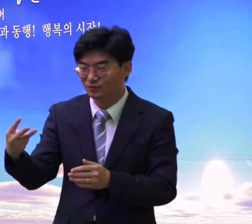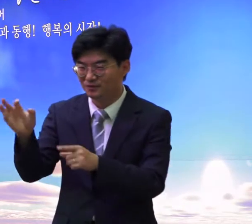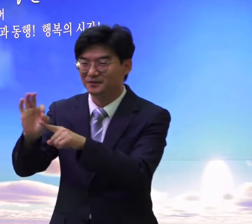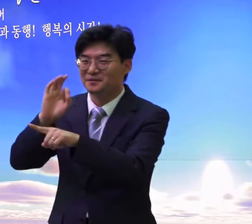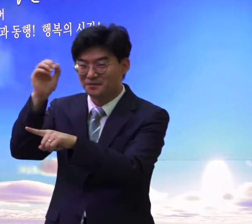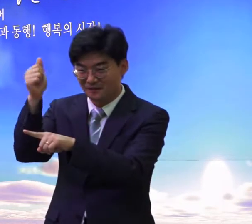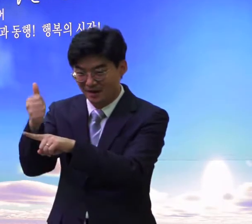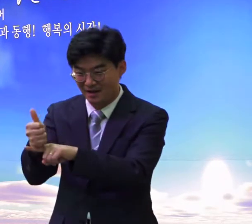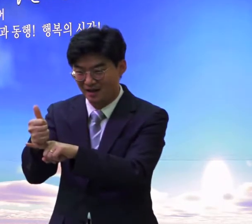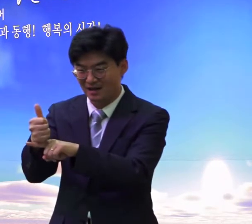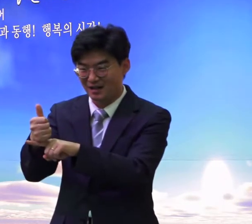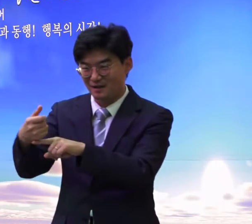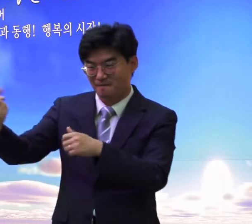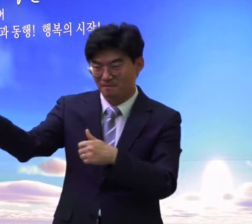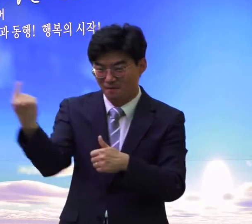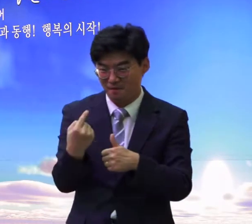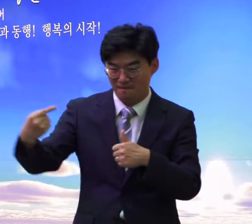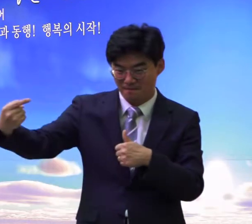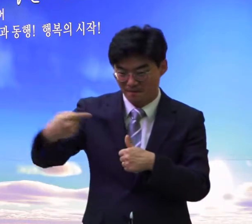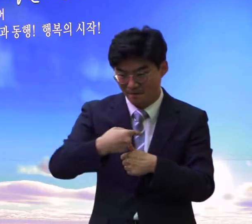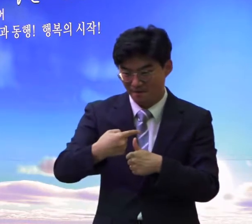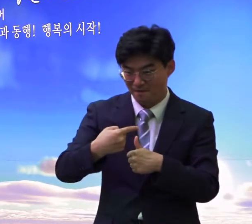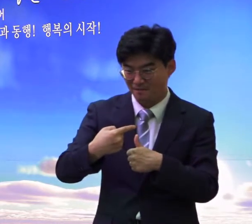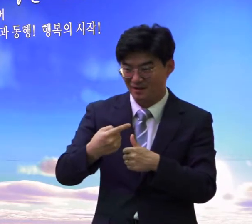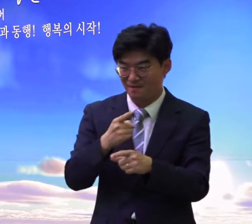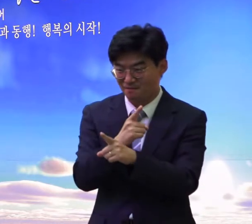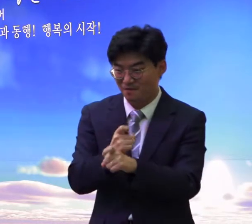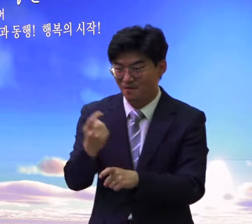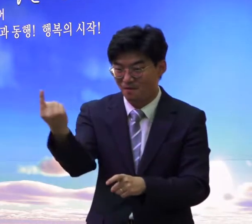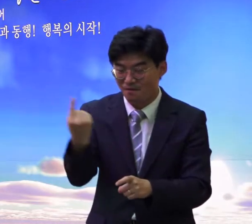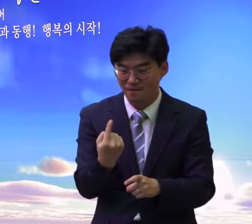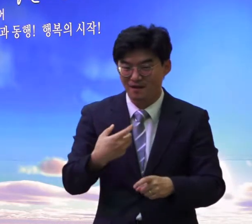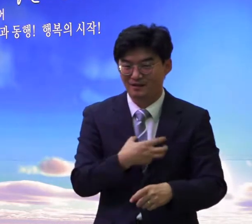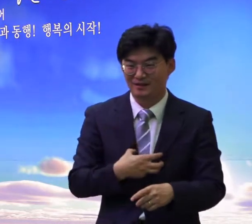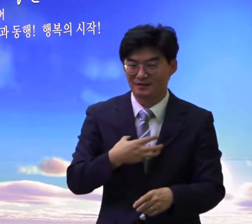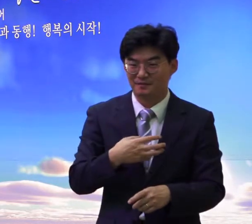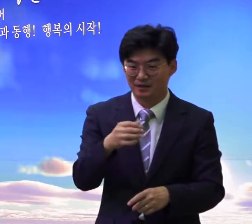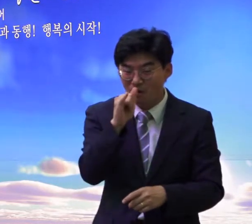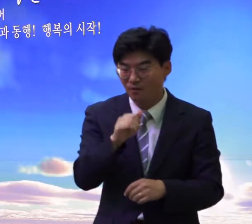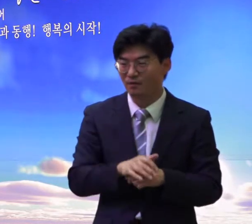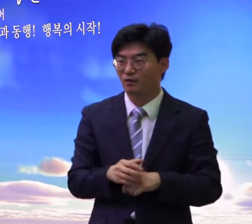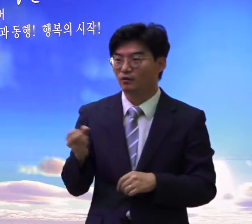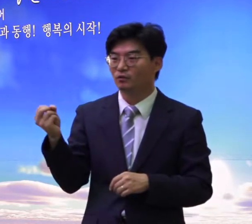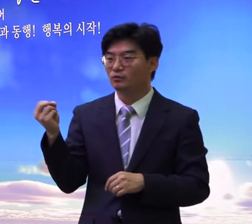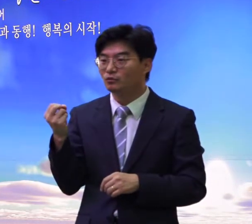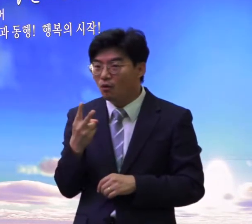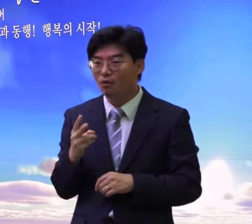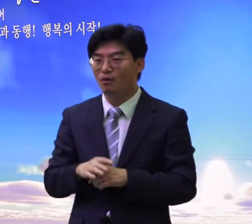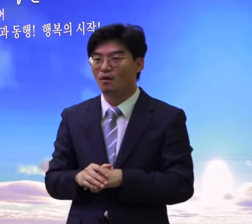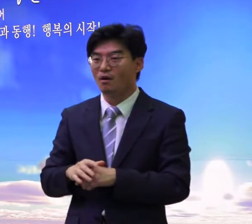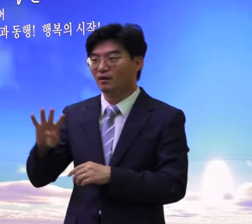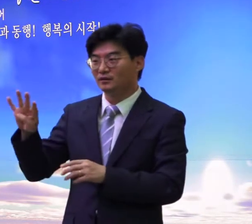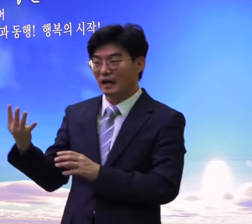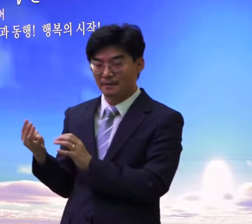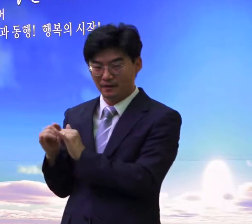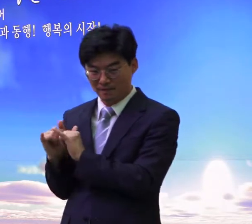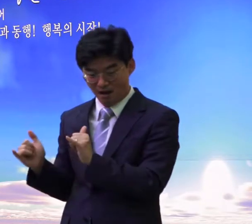감당하기 어려운데 그와 비슷한 처지와 상황 속에 있는 400명이나 되는 사람들이 다윗에게